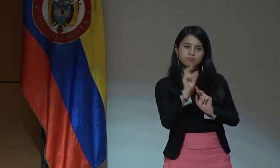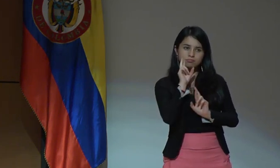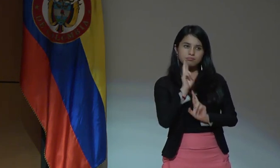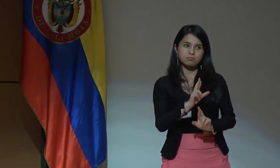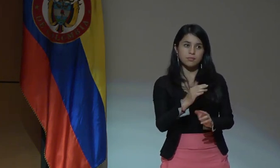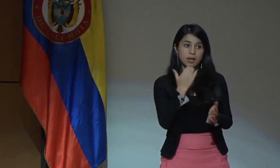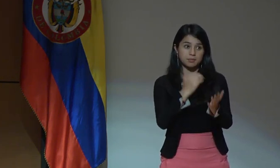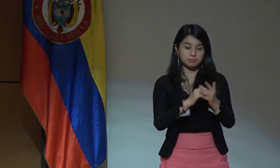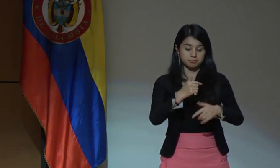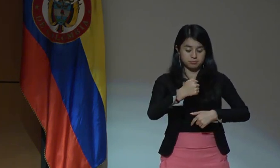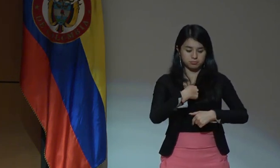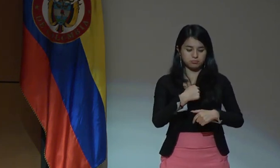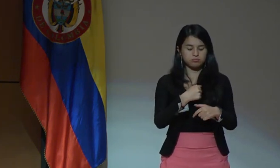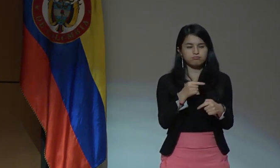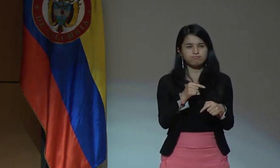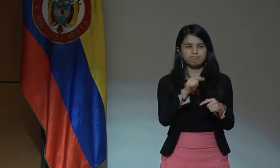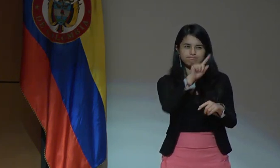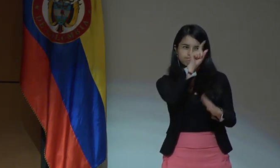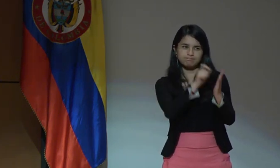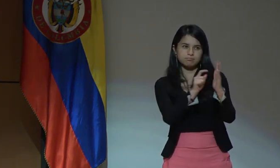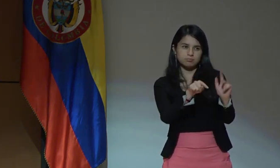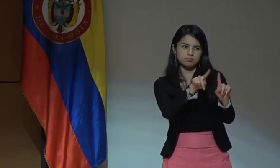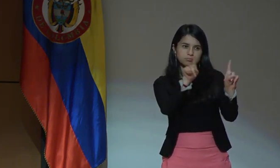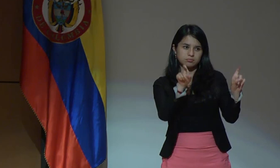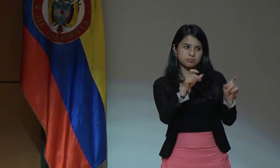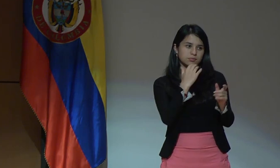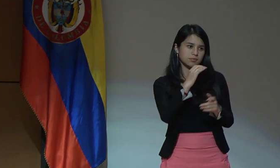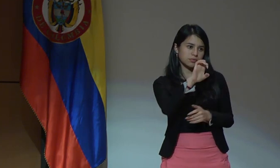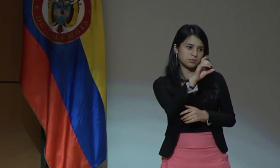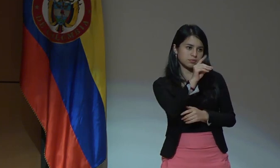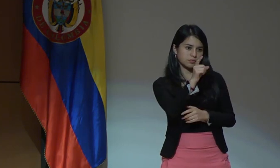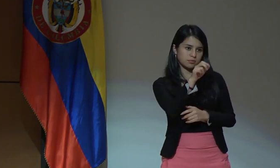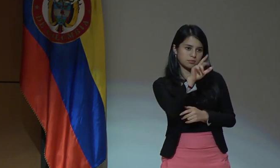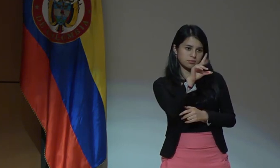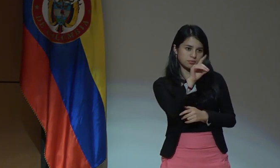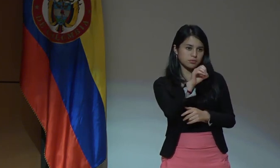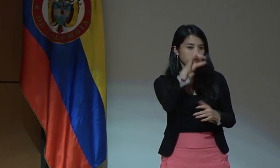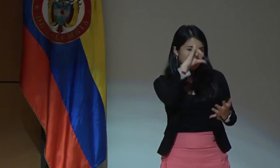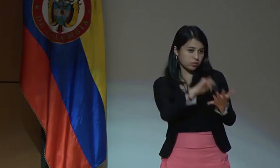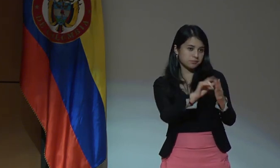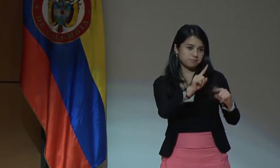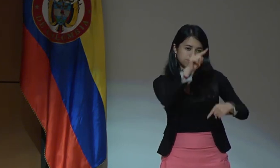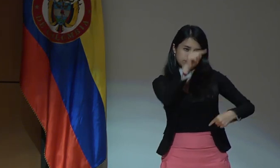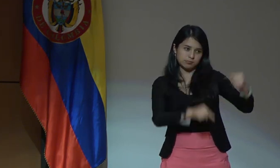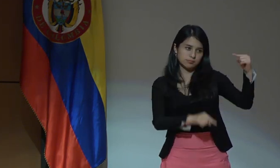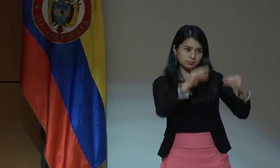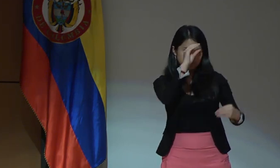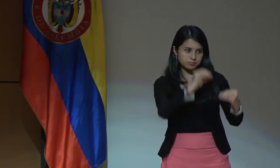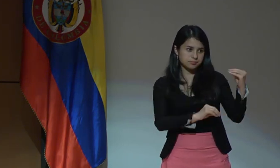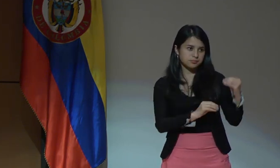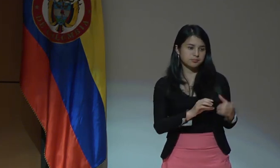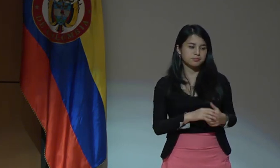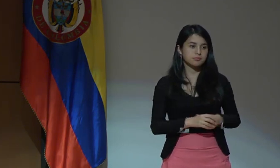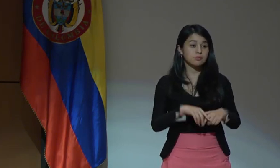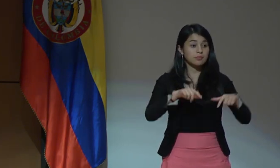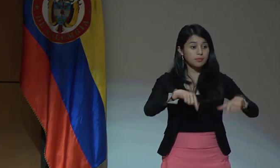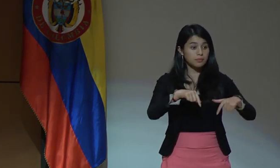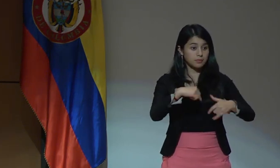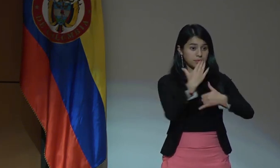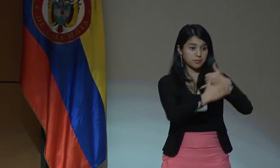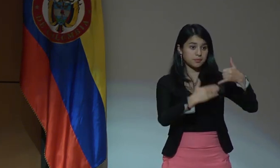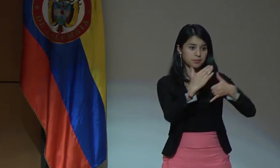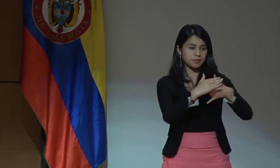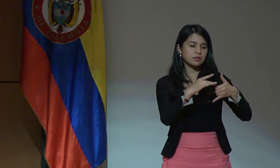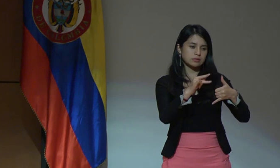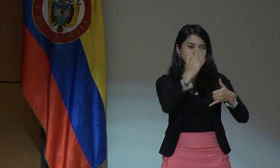hebra que yo sí quisiera tocar. Edgardo, vamos a estar en desacuerdo, creo. Este es un país